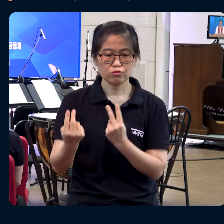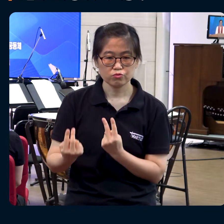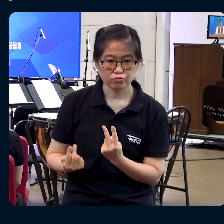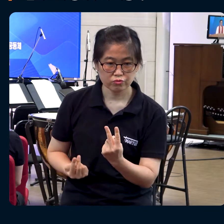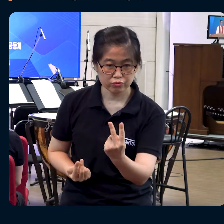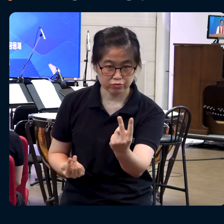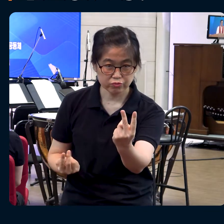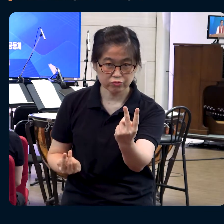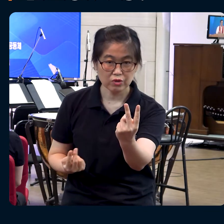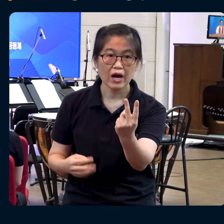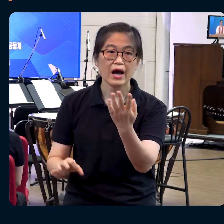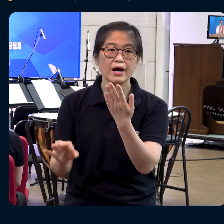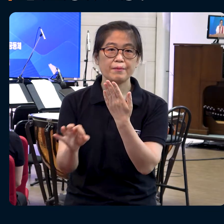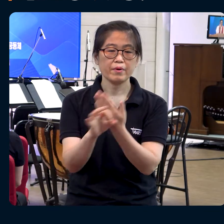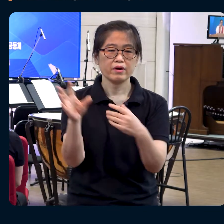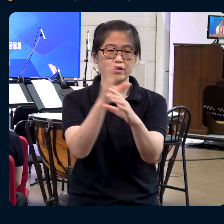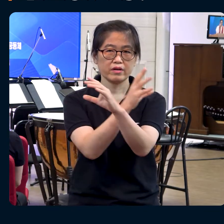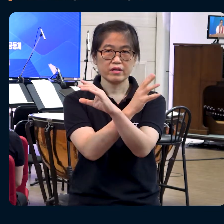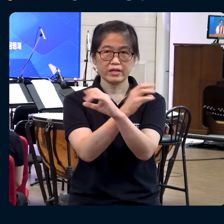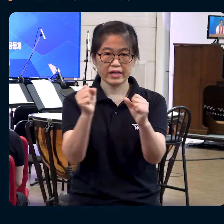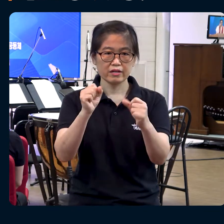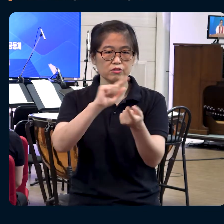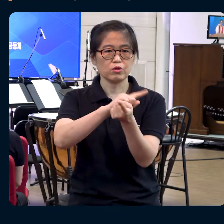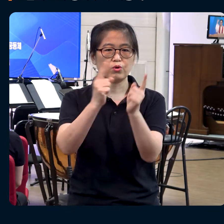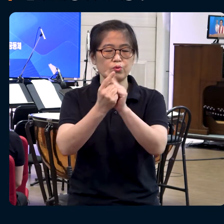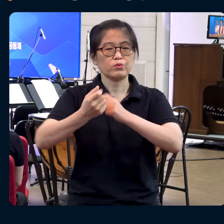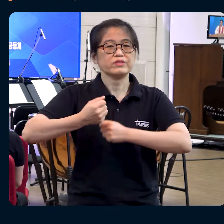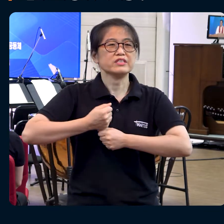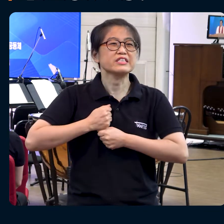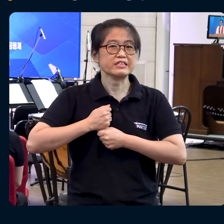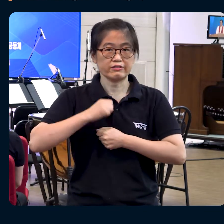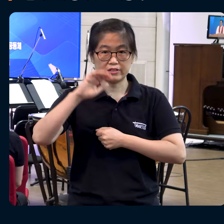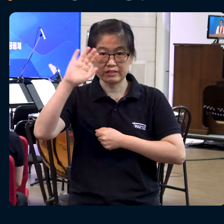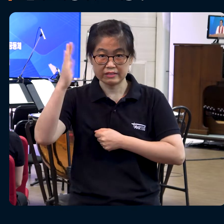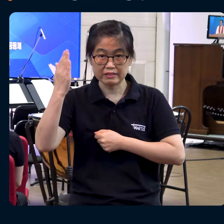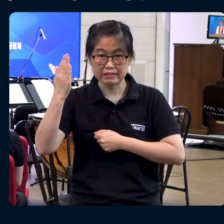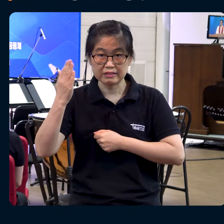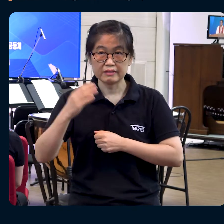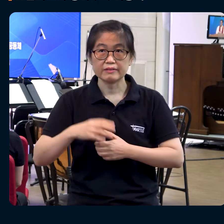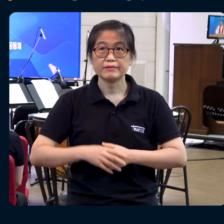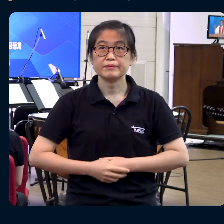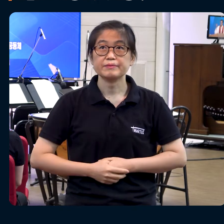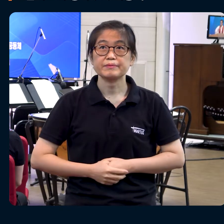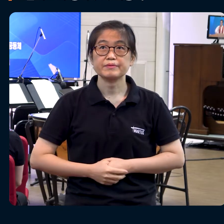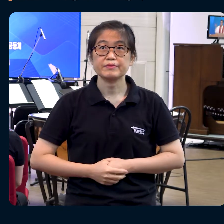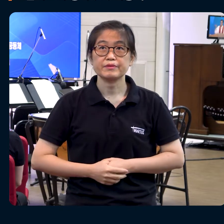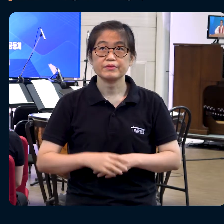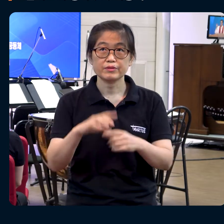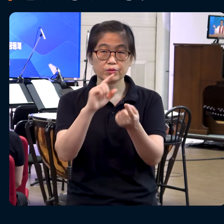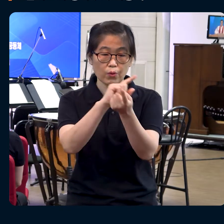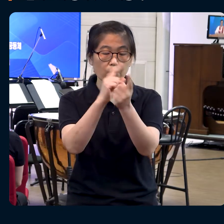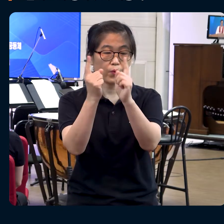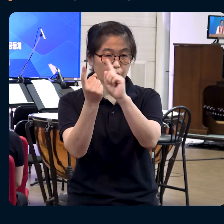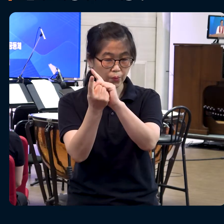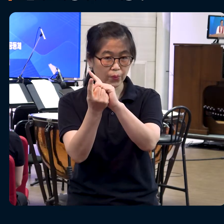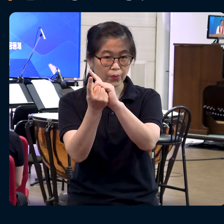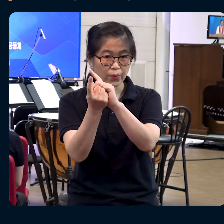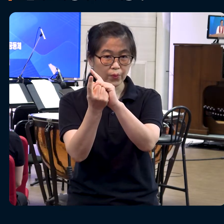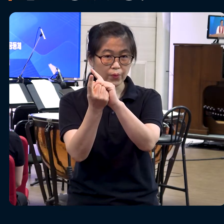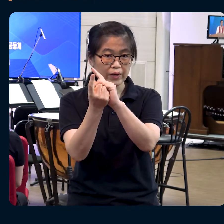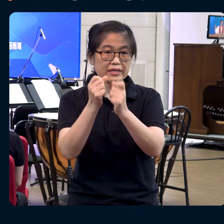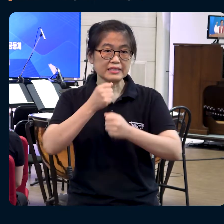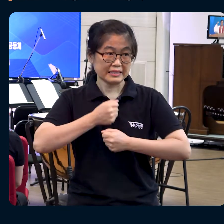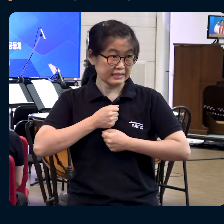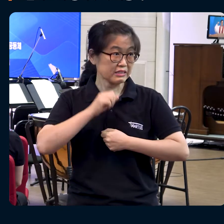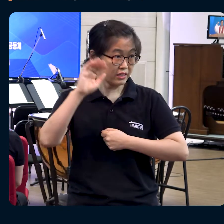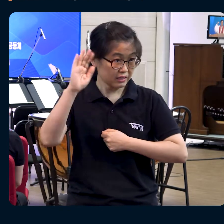지나가면서 그러면서 그 계약 내용을 이제 이야기합니다. 이렇게 하고 저렇게 하고 서로